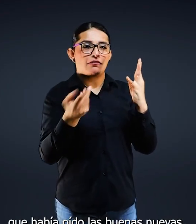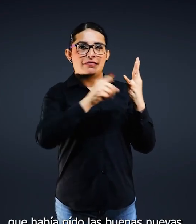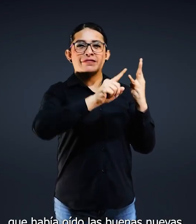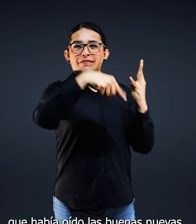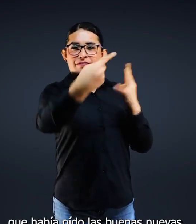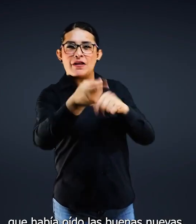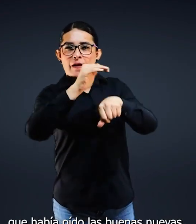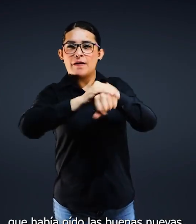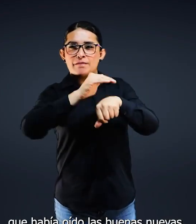las buenas nuevas.